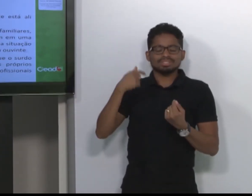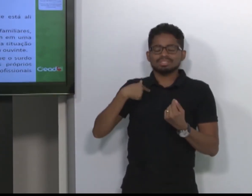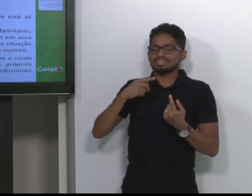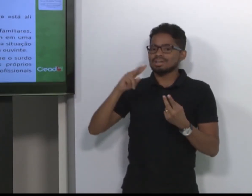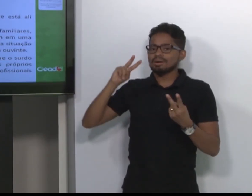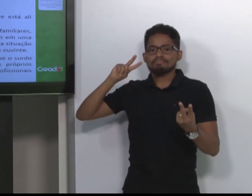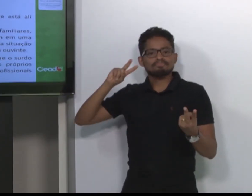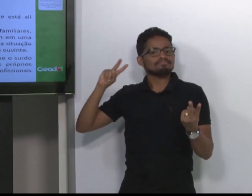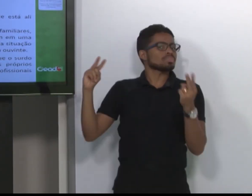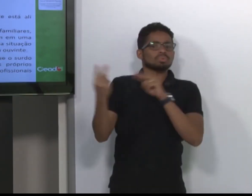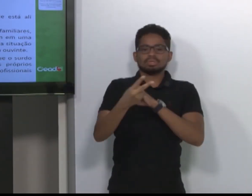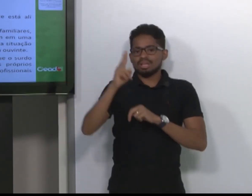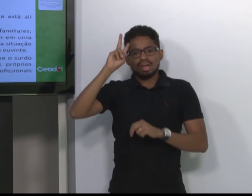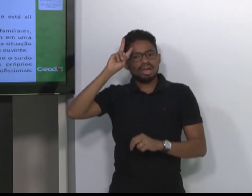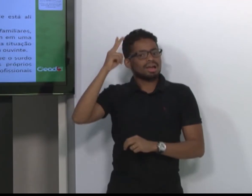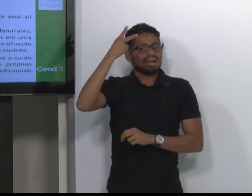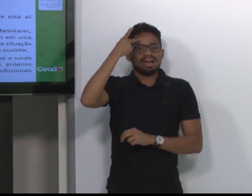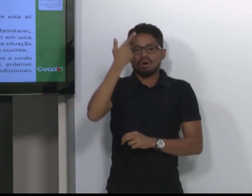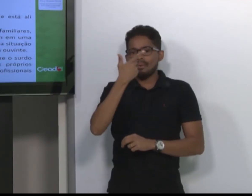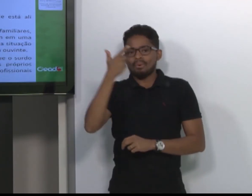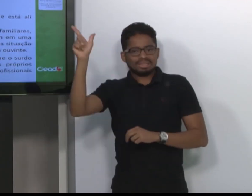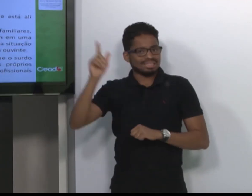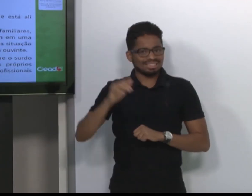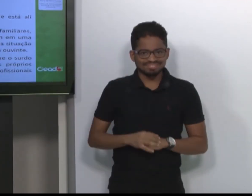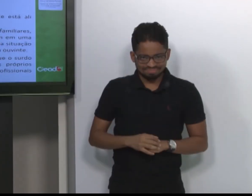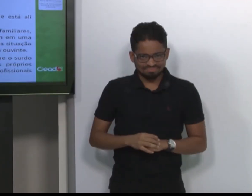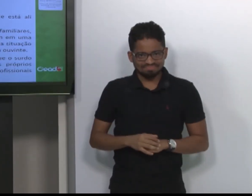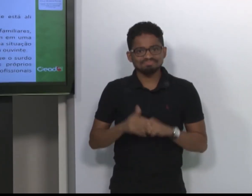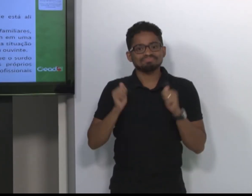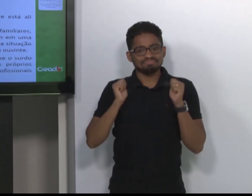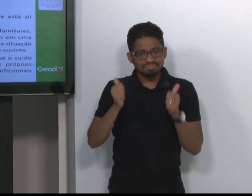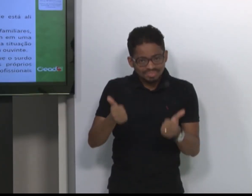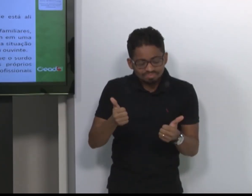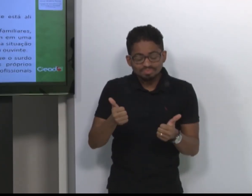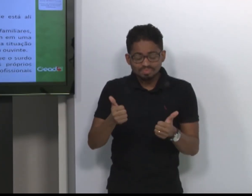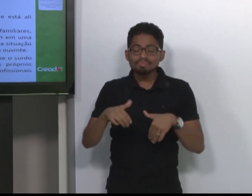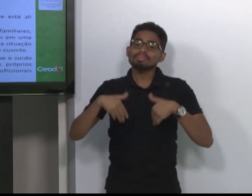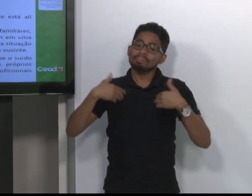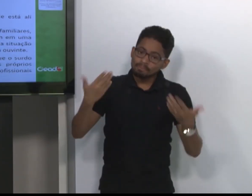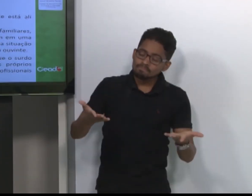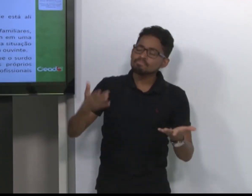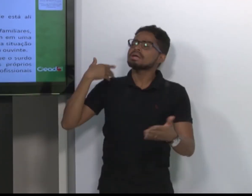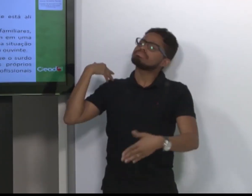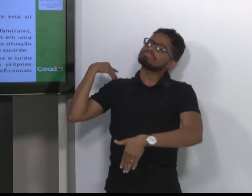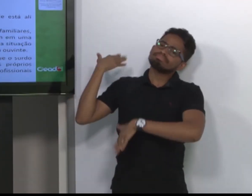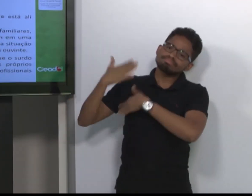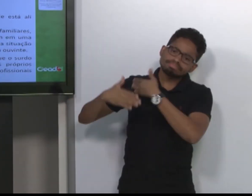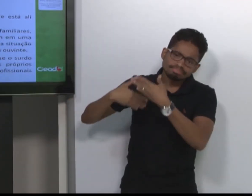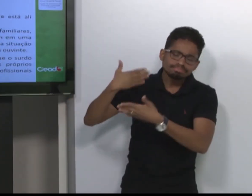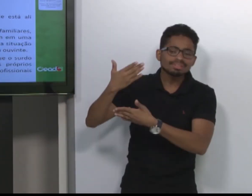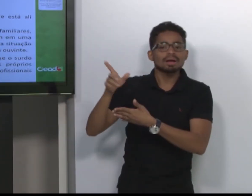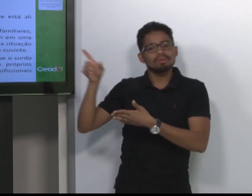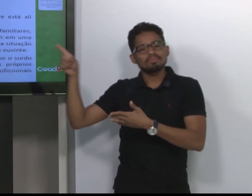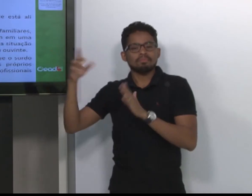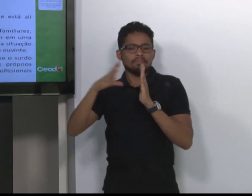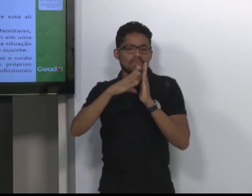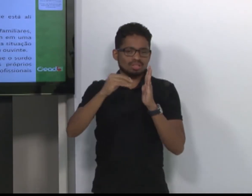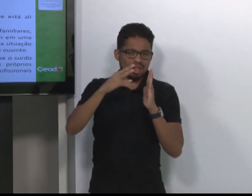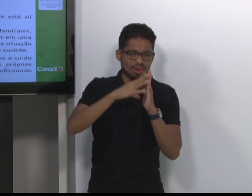direito e não de forma diferente, ok? Com o passar do tempo,